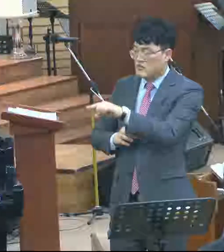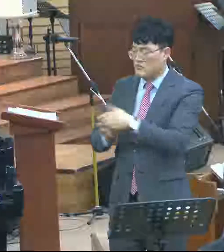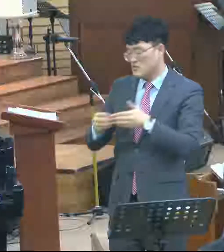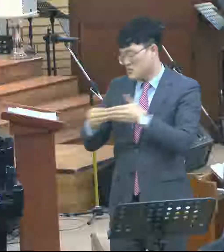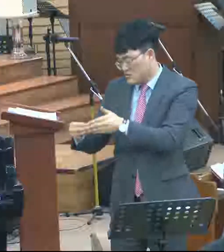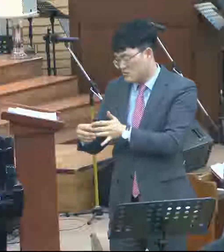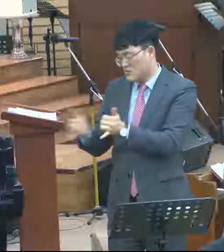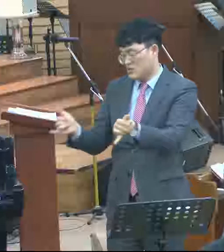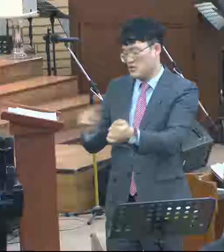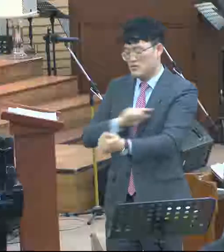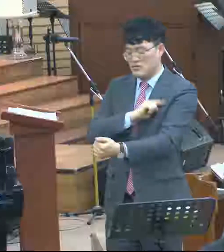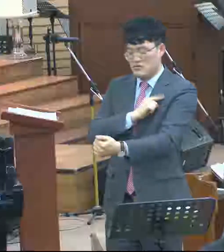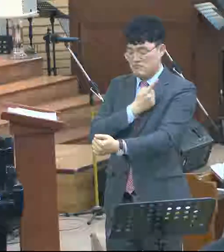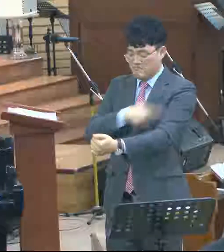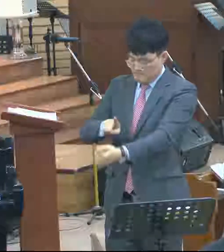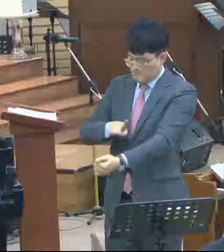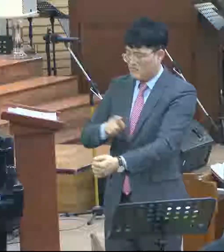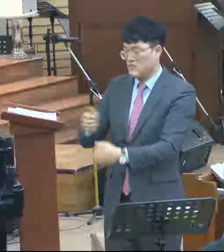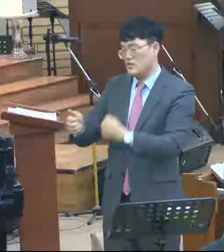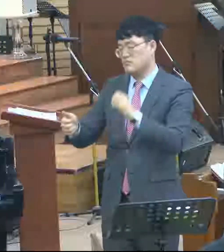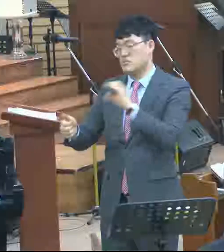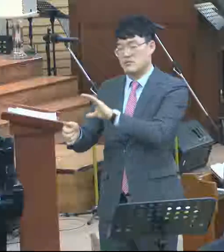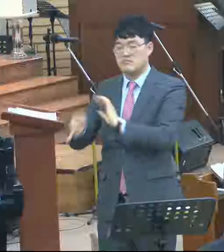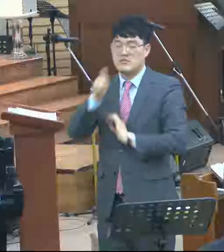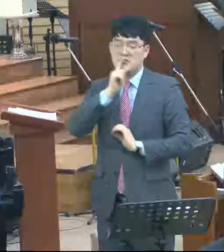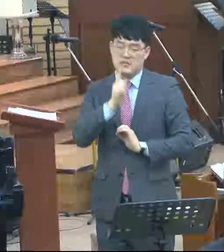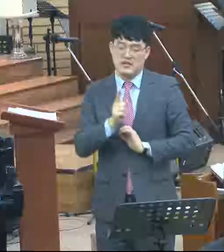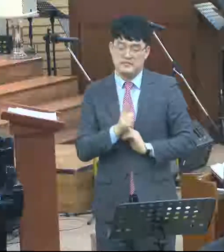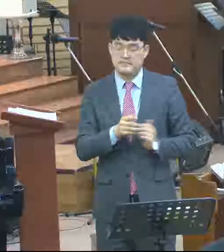지난 20일 여당 김정호 의원이